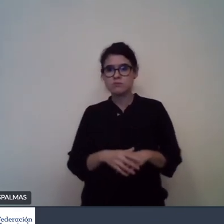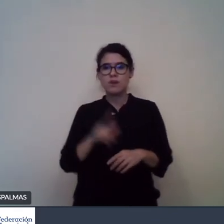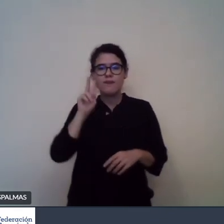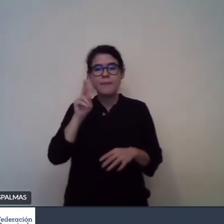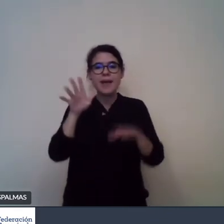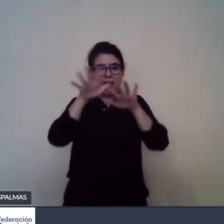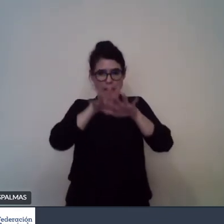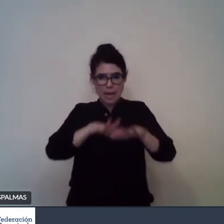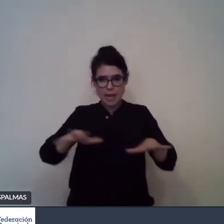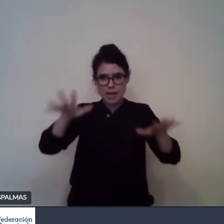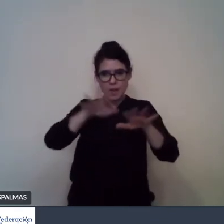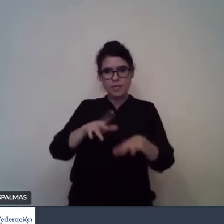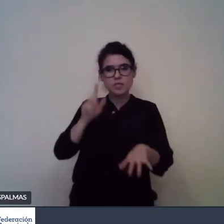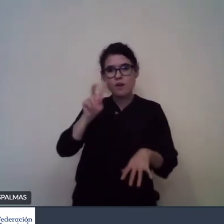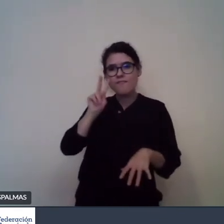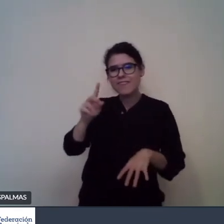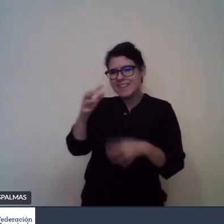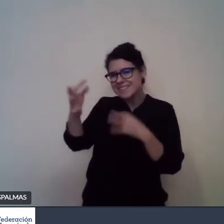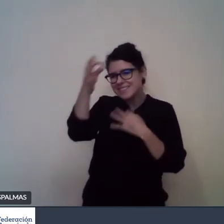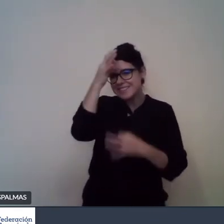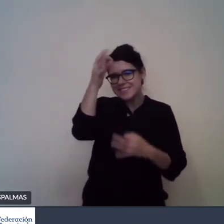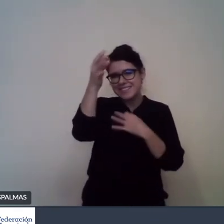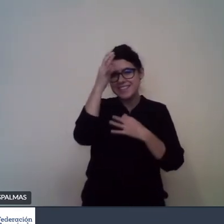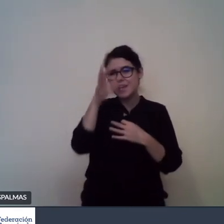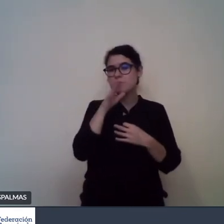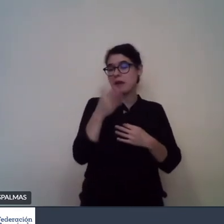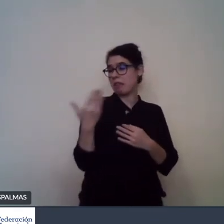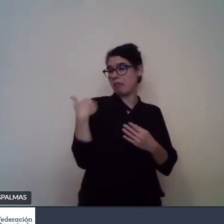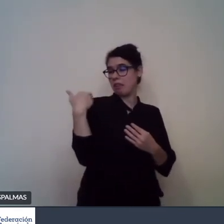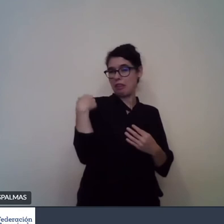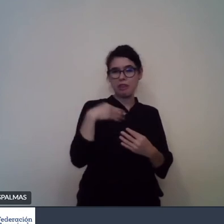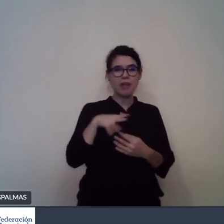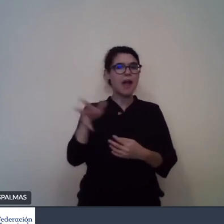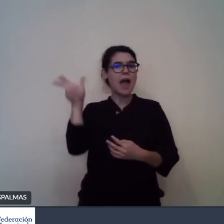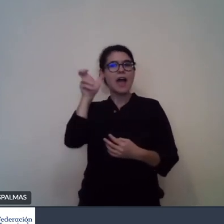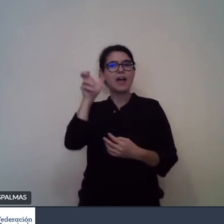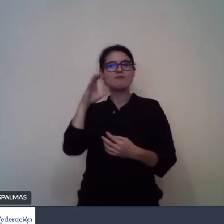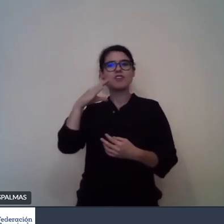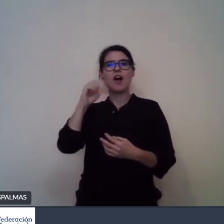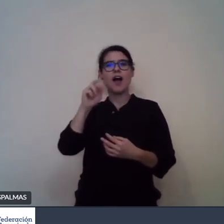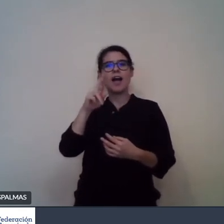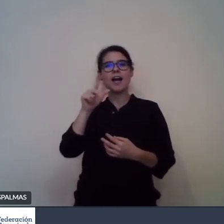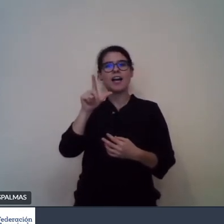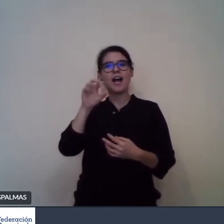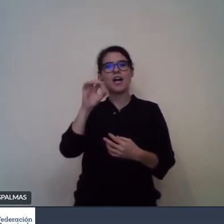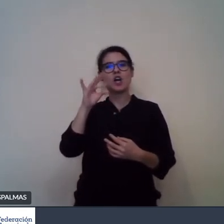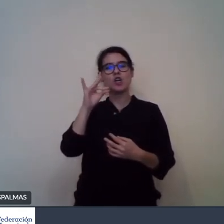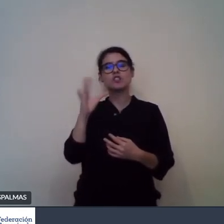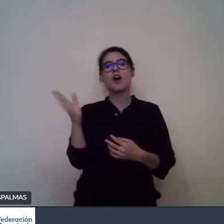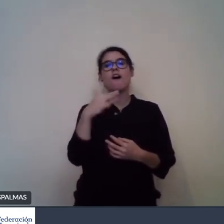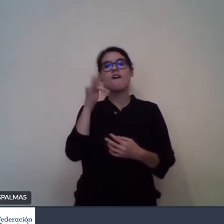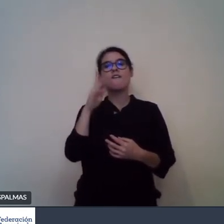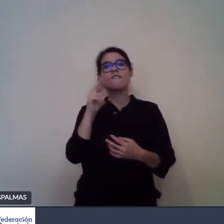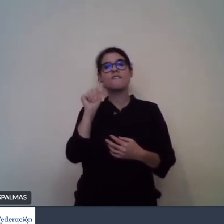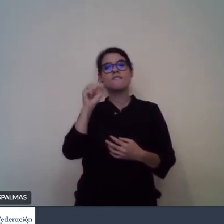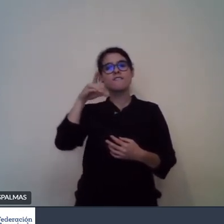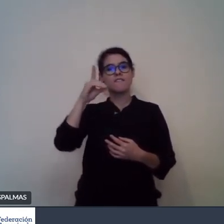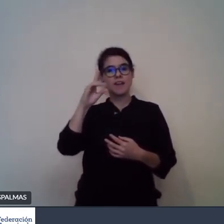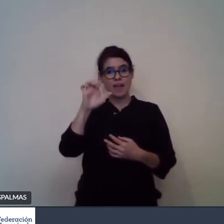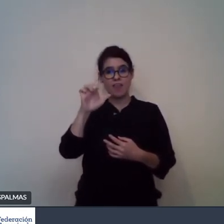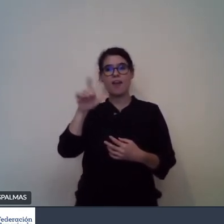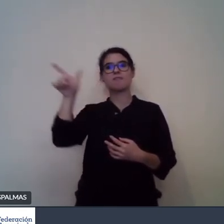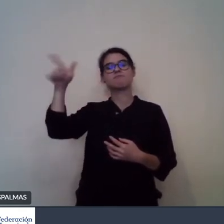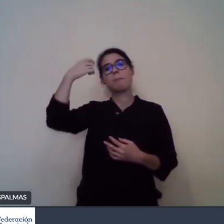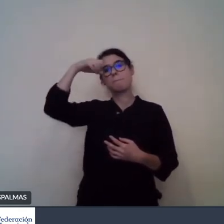que después de escuchar hace poco a Carlos Frade, el trabajo de técnica individual que hacen con los jugadores de formación en la Alba Berlín,